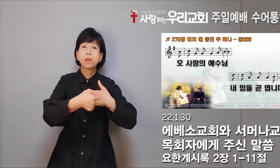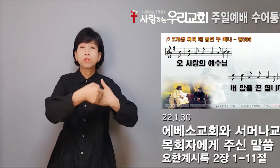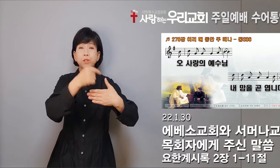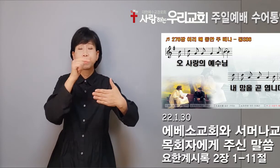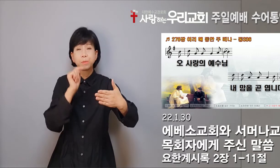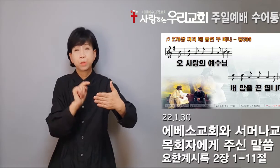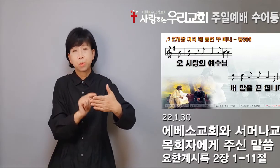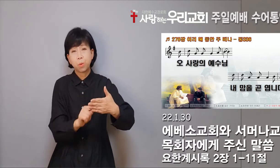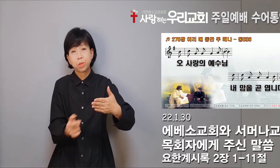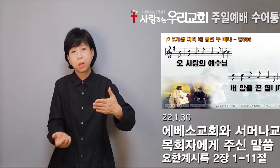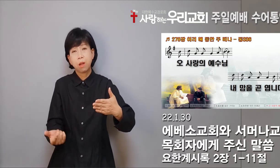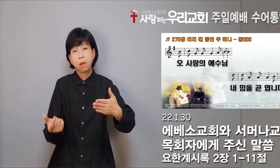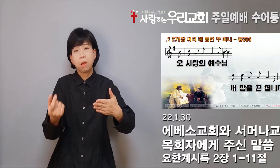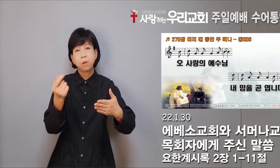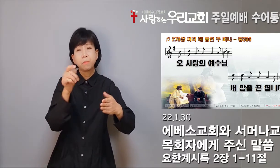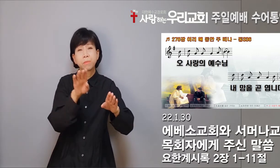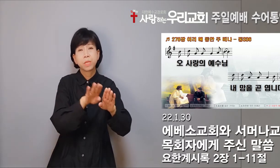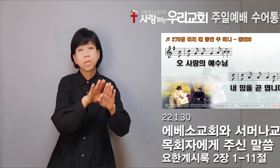내 마음을